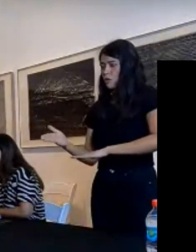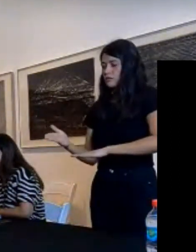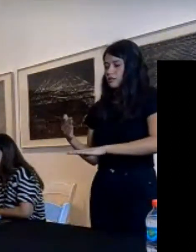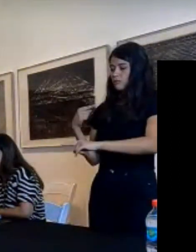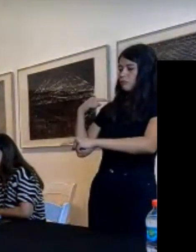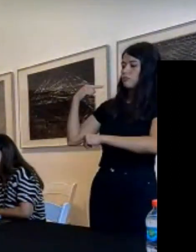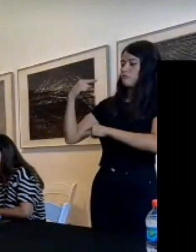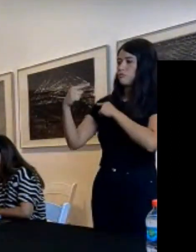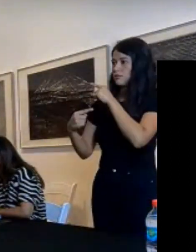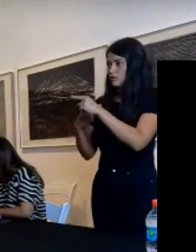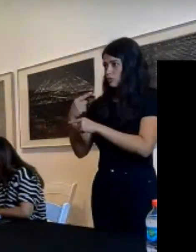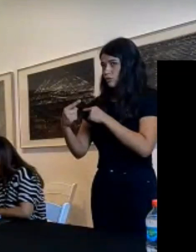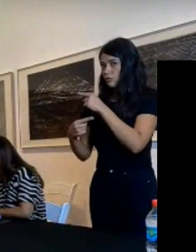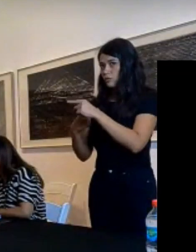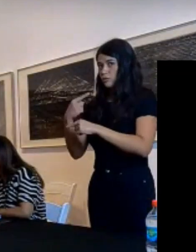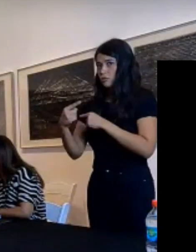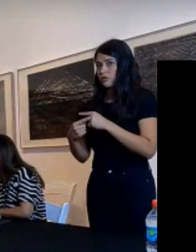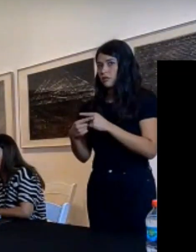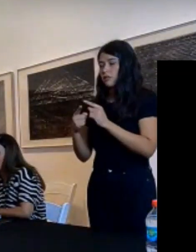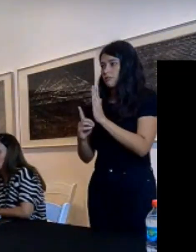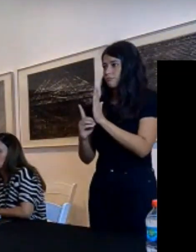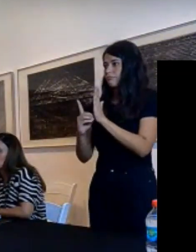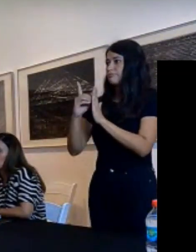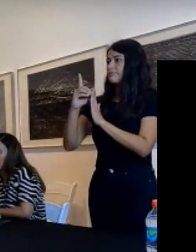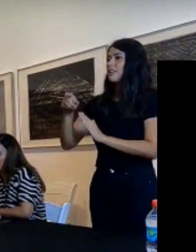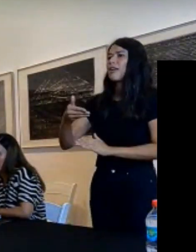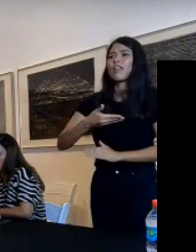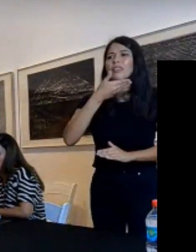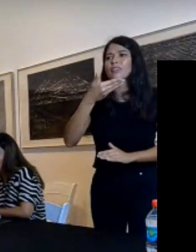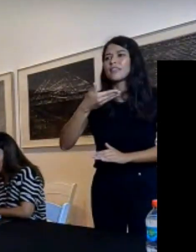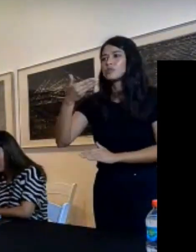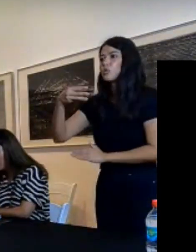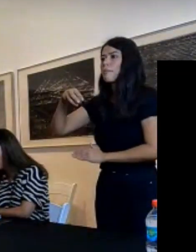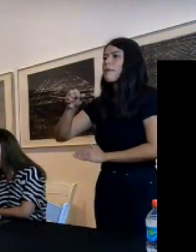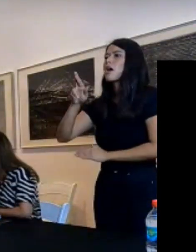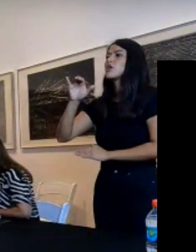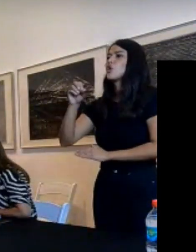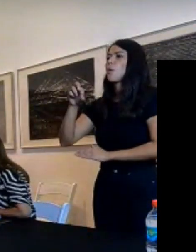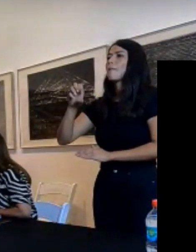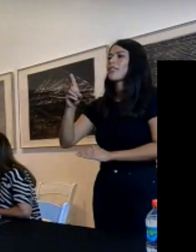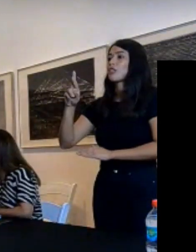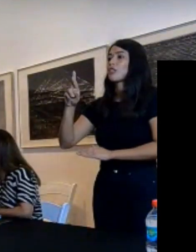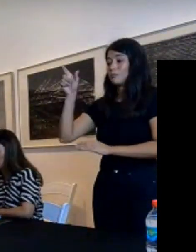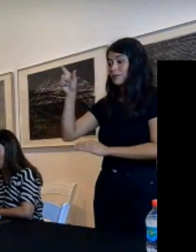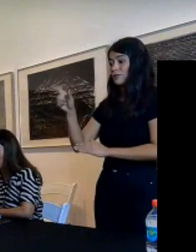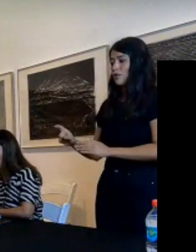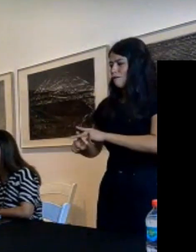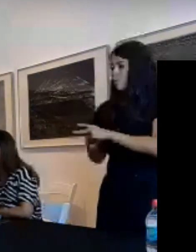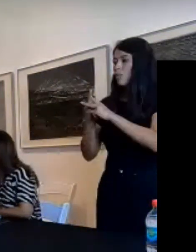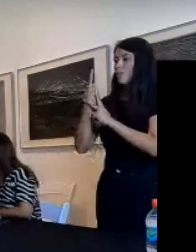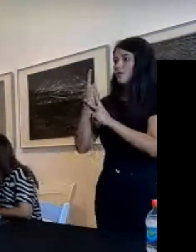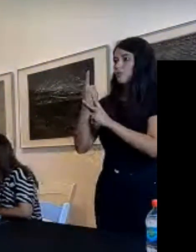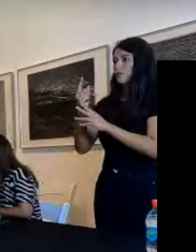historia. Estas palabras son parte del discurso inaugural de Mario Pedrosa, uno de los fundadores del Museo en